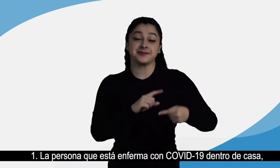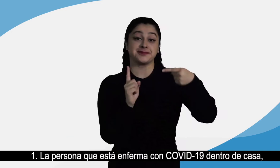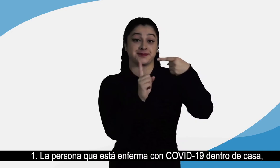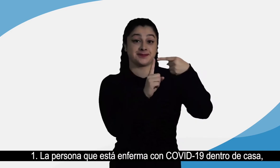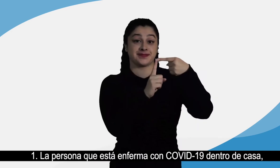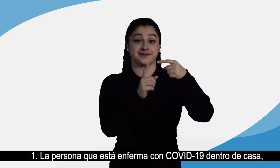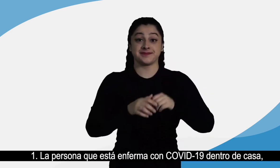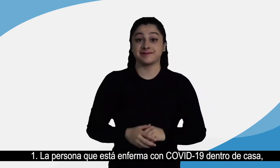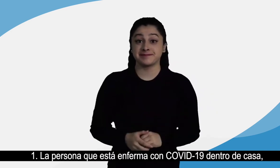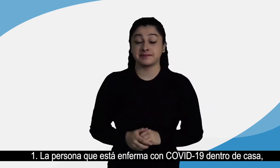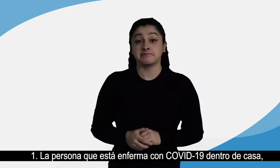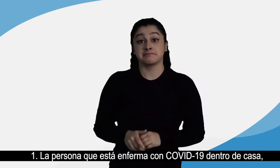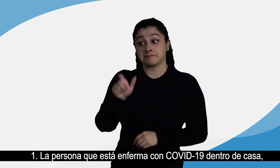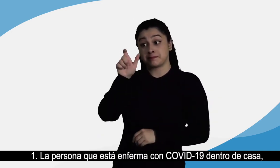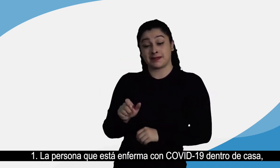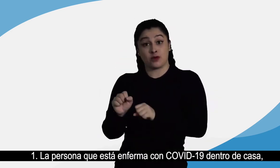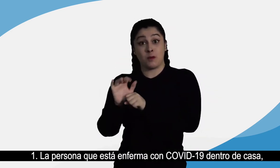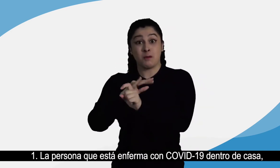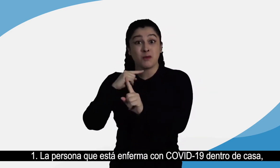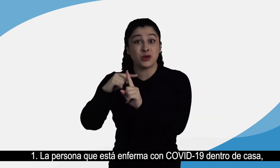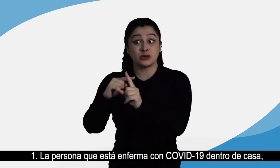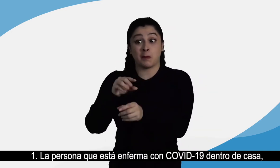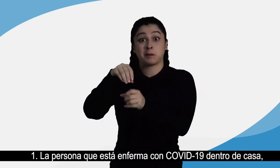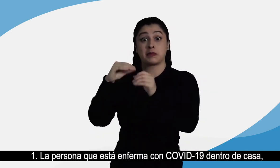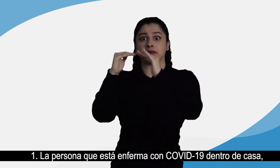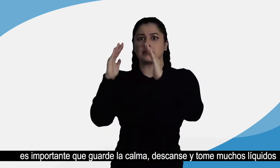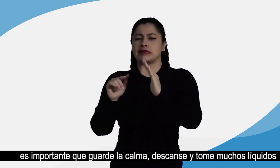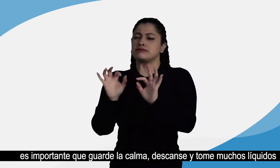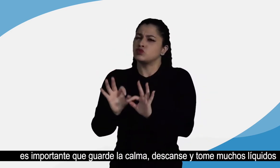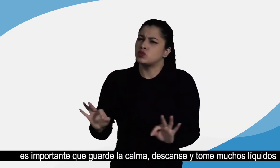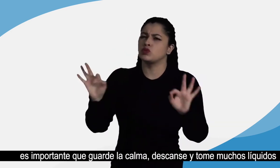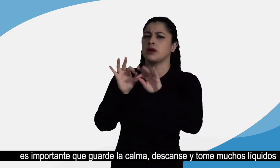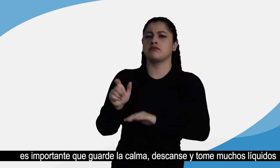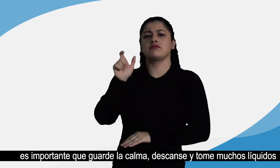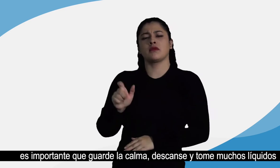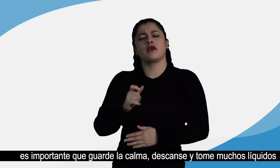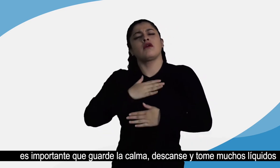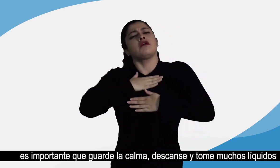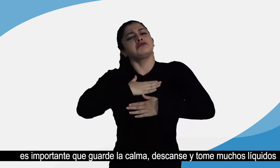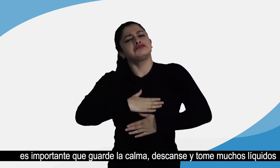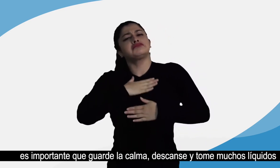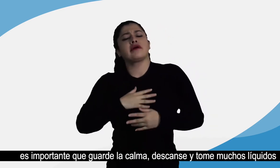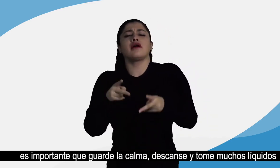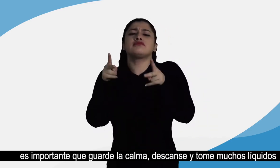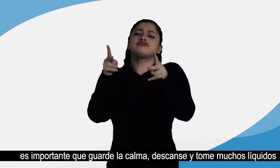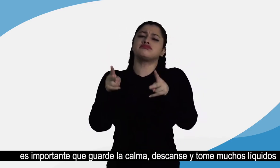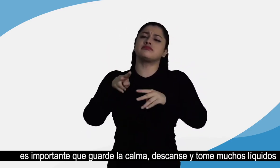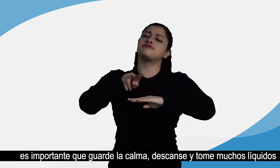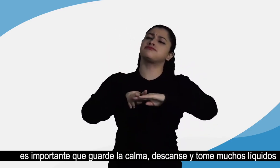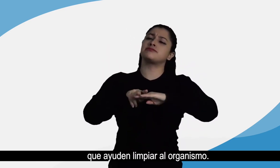1. La persona que está enferma con COVID-19 dentro de casa es importante que guarde la calma, descanse y tome muchos líquidos